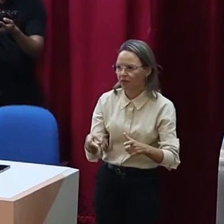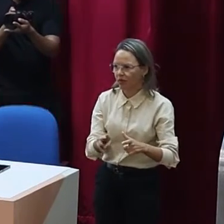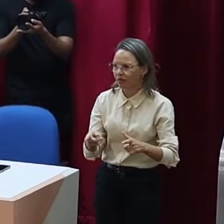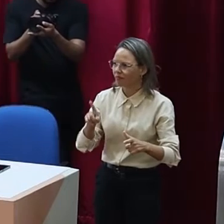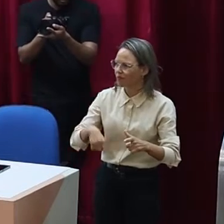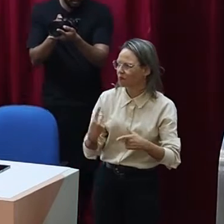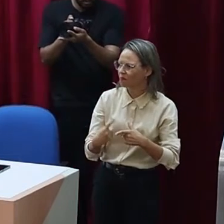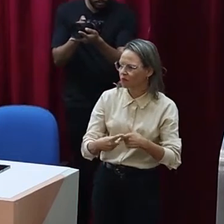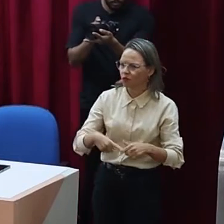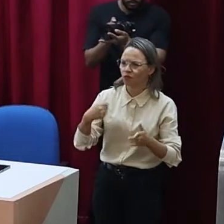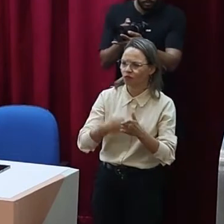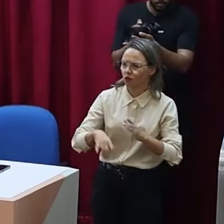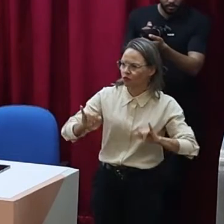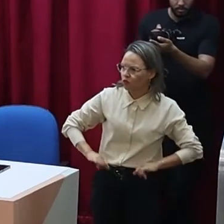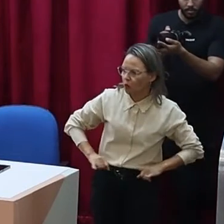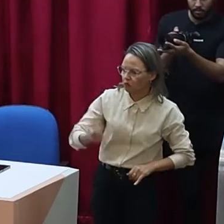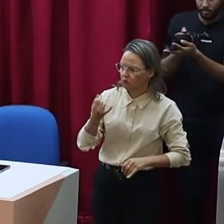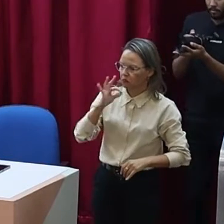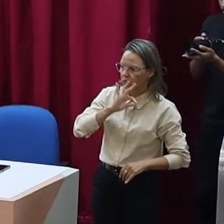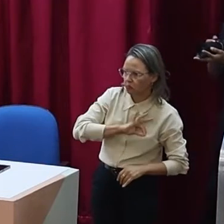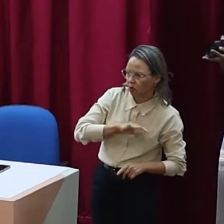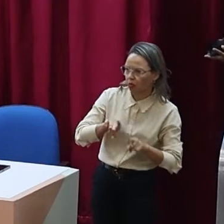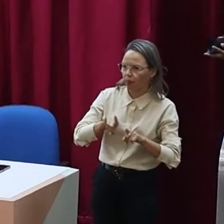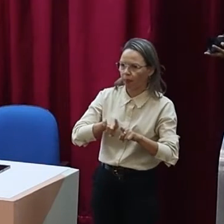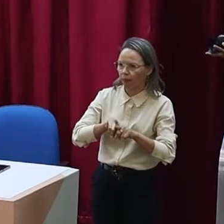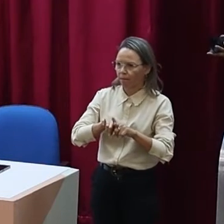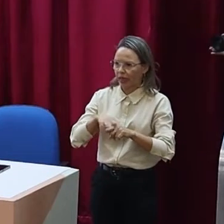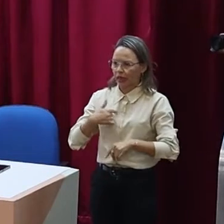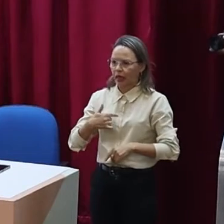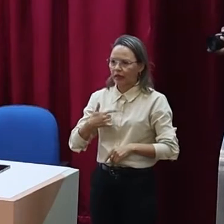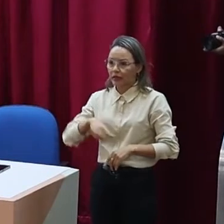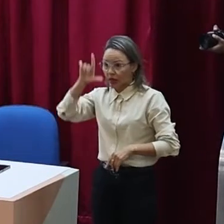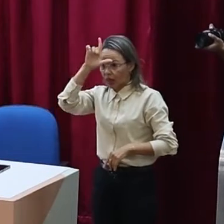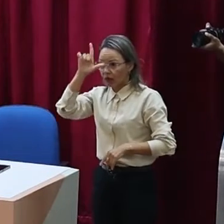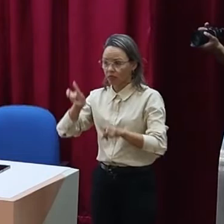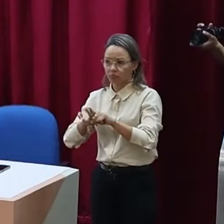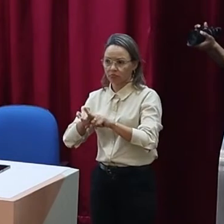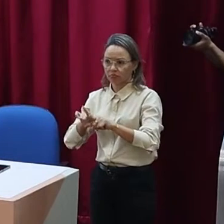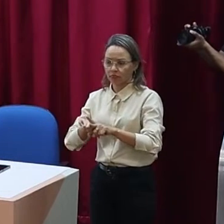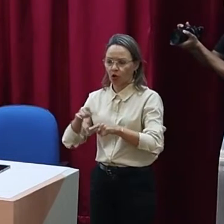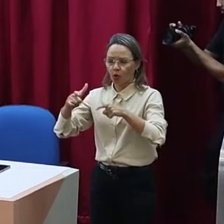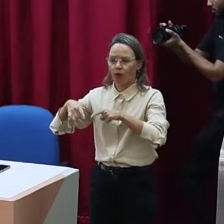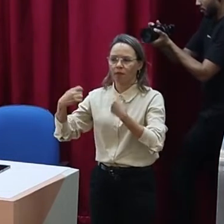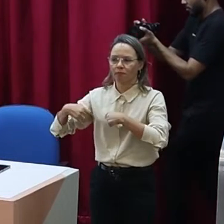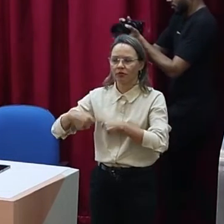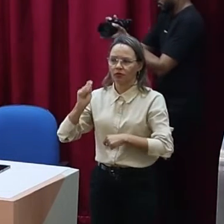né? Elas sofrem com desigualdades salariais e acesso limitado a cargos de liderança, e isso aí requer